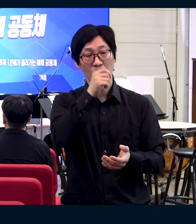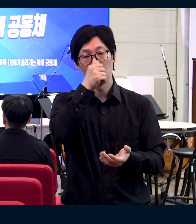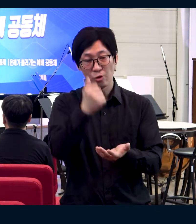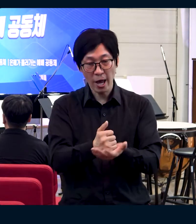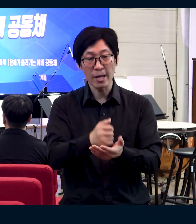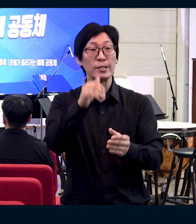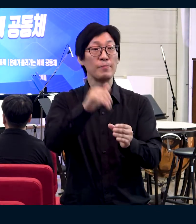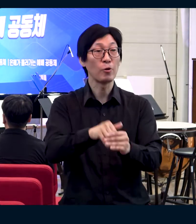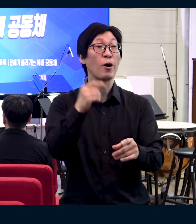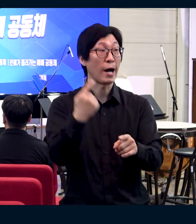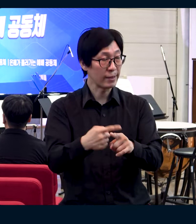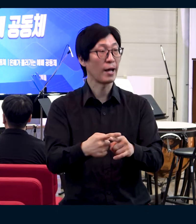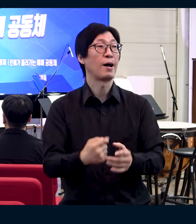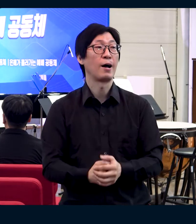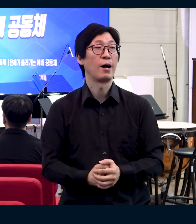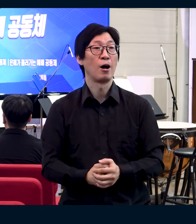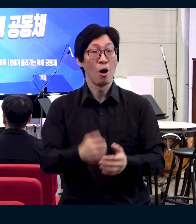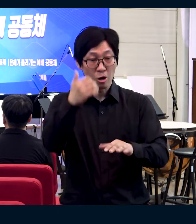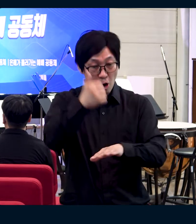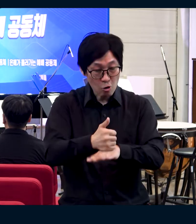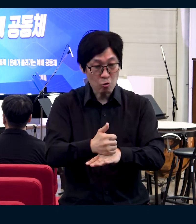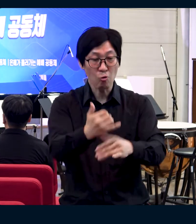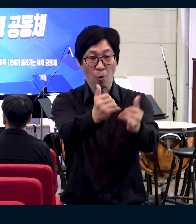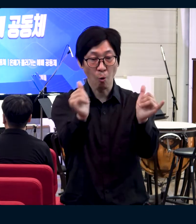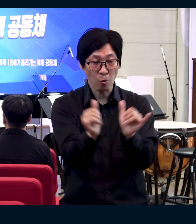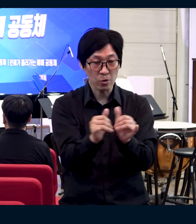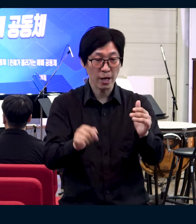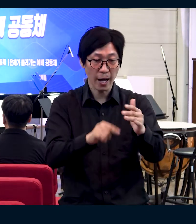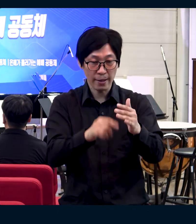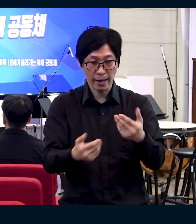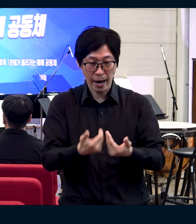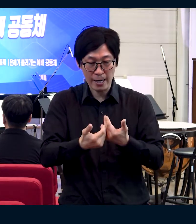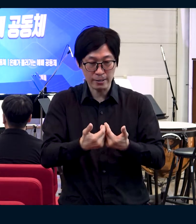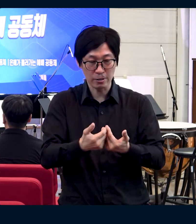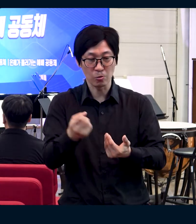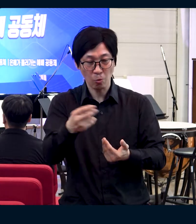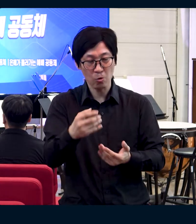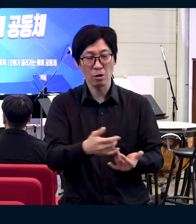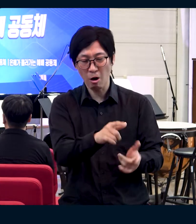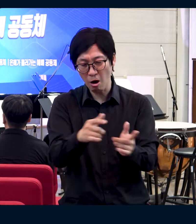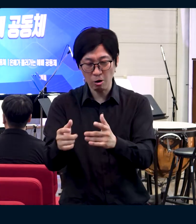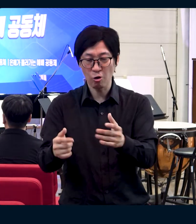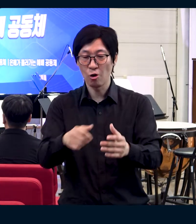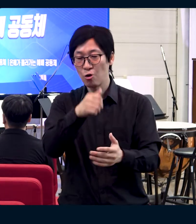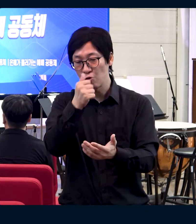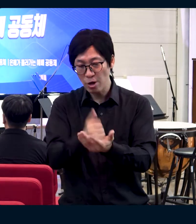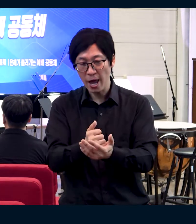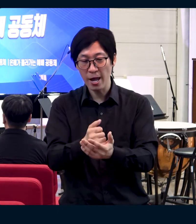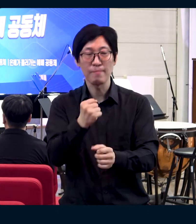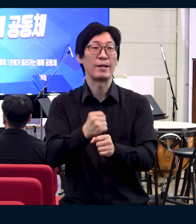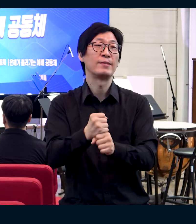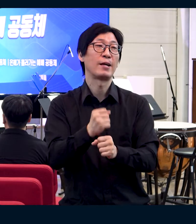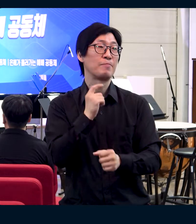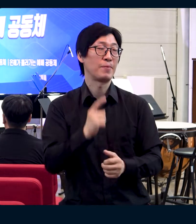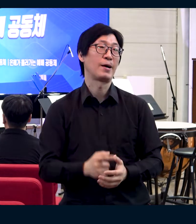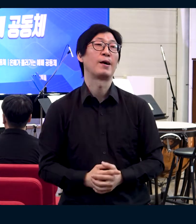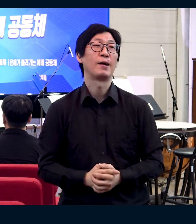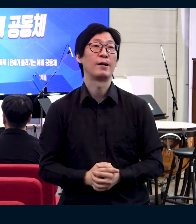것이고, 결과는 이렇게 공동체 갈등을 비롯한 여러 가지 죄의 문제로 나타날 수밖에 없는